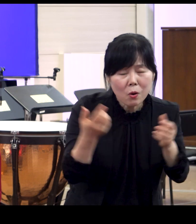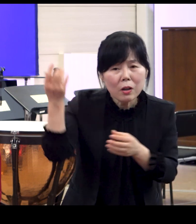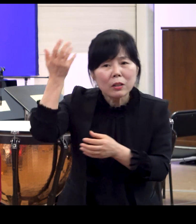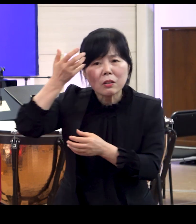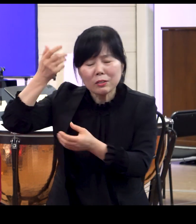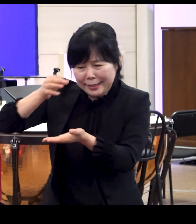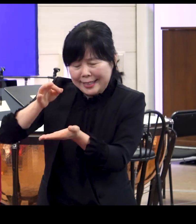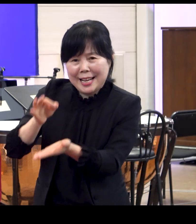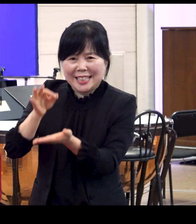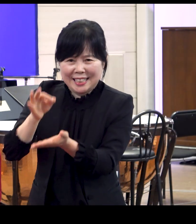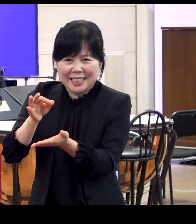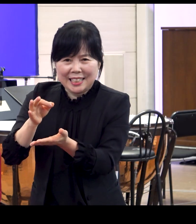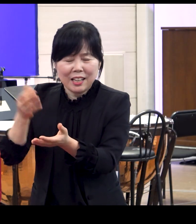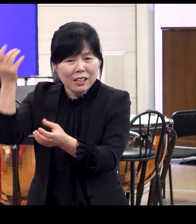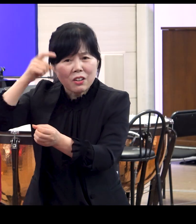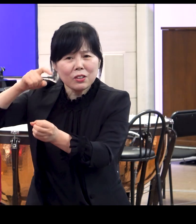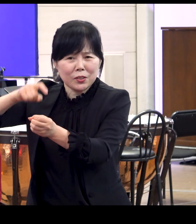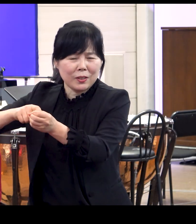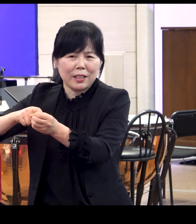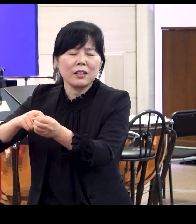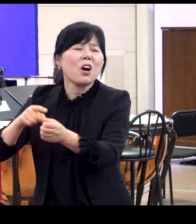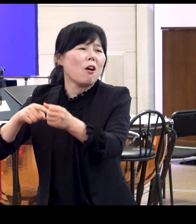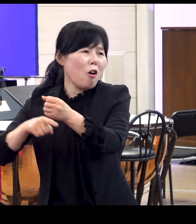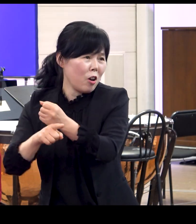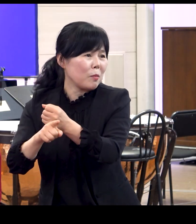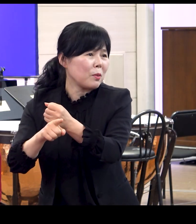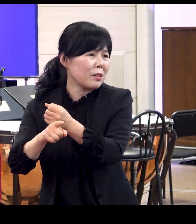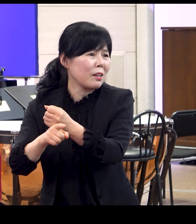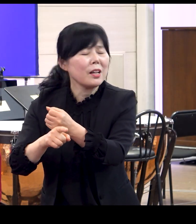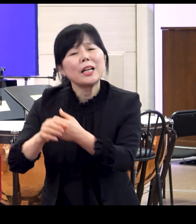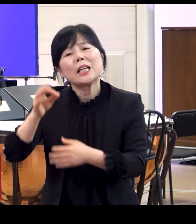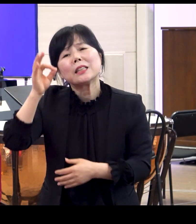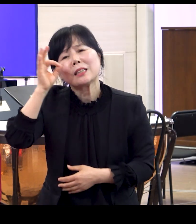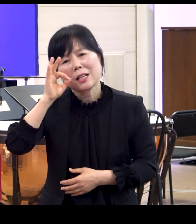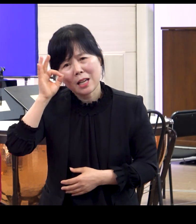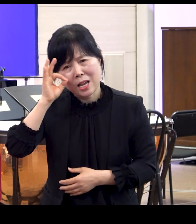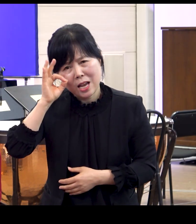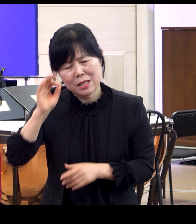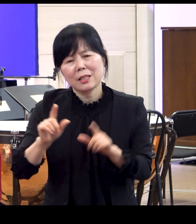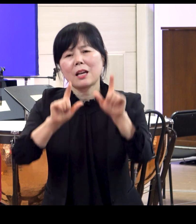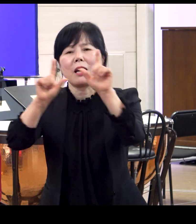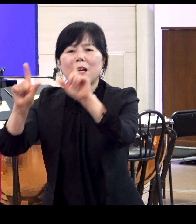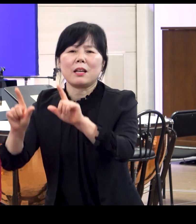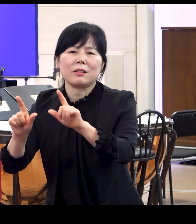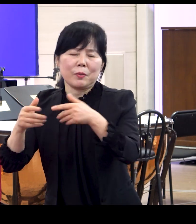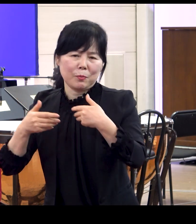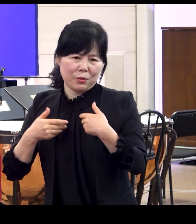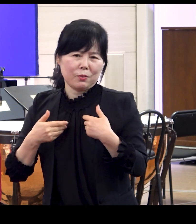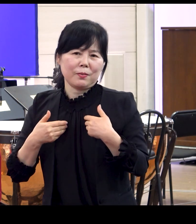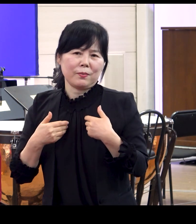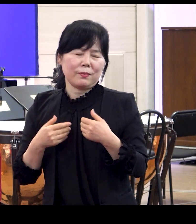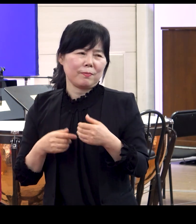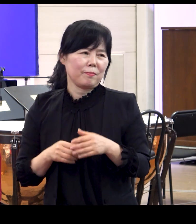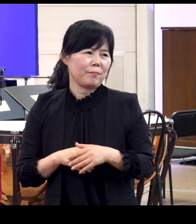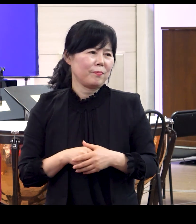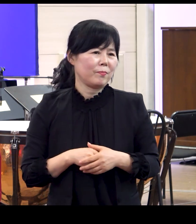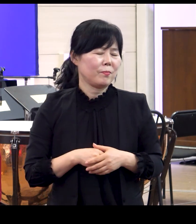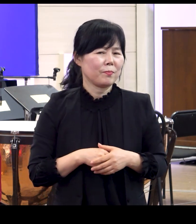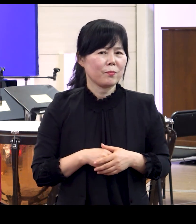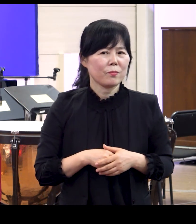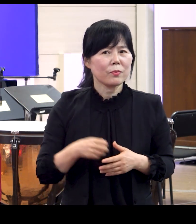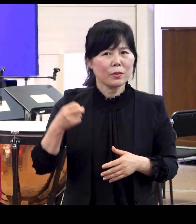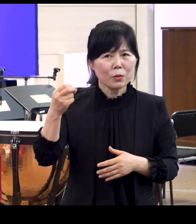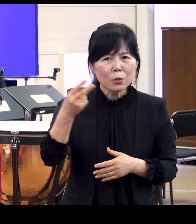영적인 가치와 의미를 추구하고 영적인 역사를 체험하면서 그렇게 살아가야 한다, 그